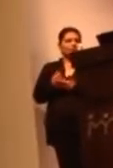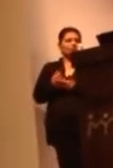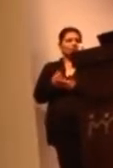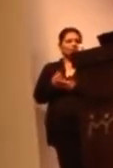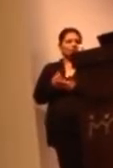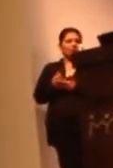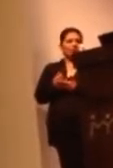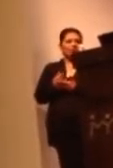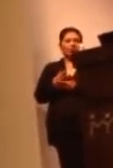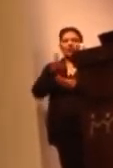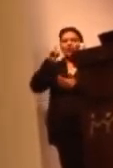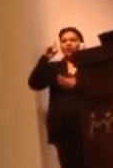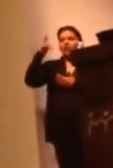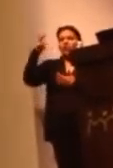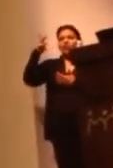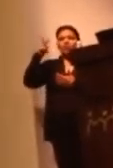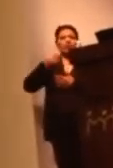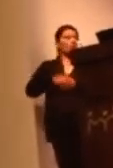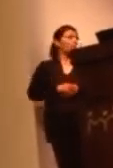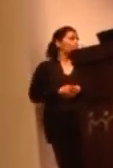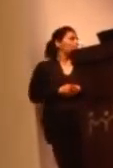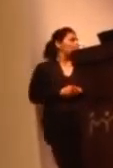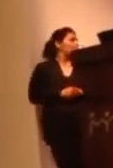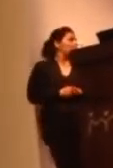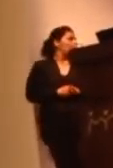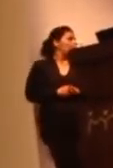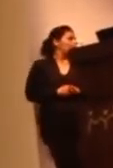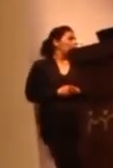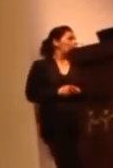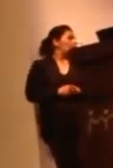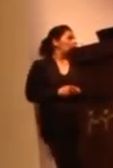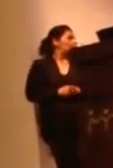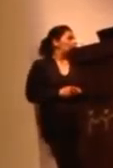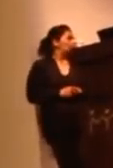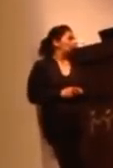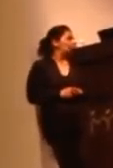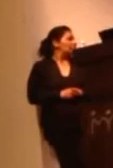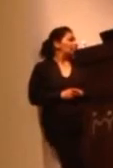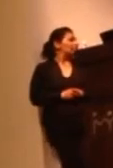un DP? ¿Qué es un DP?